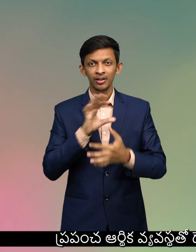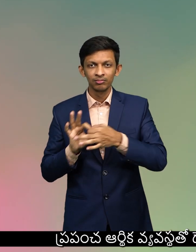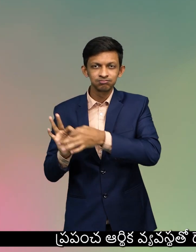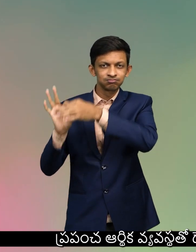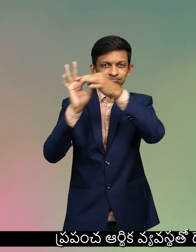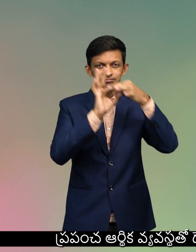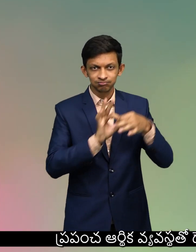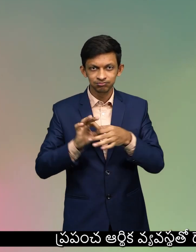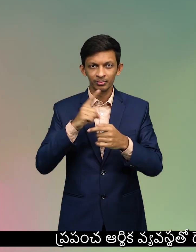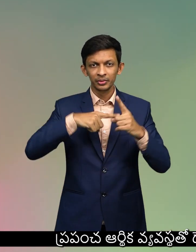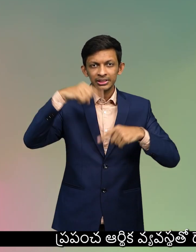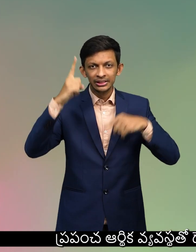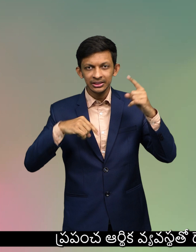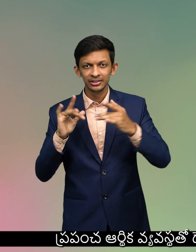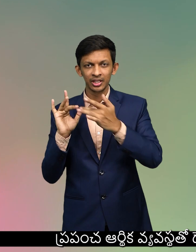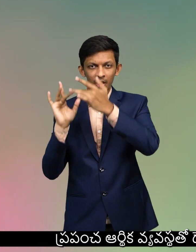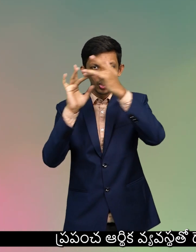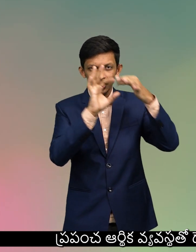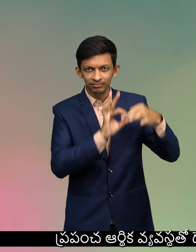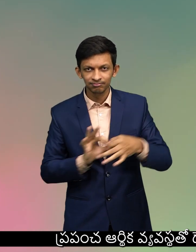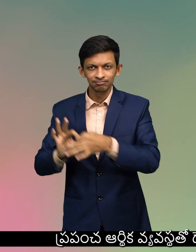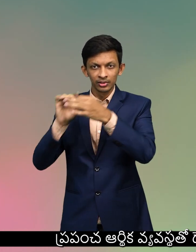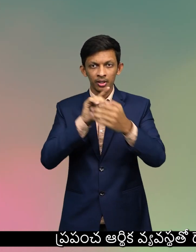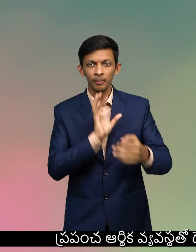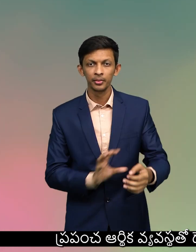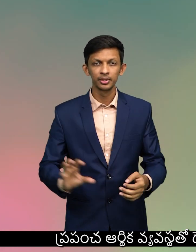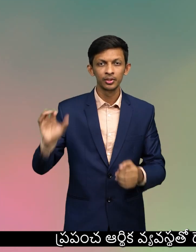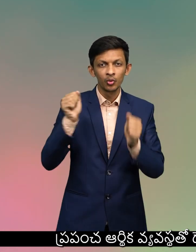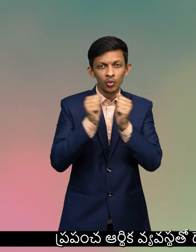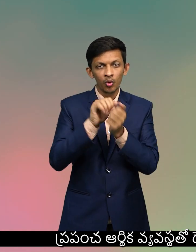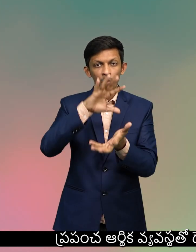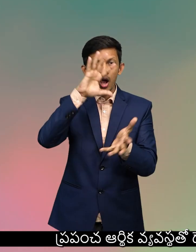ప్రపంచ ఆర్థిక వ్యవస్థతో దేశ ఆర్థిక వ్యవస్థను ఏకీకృతం చేయడం.